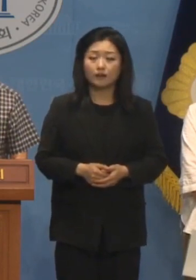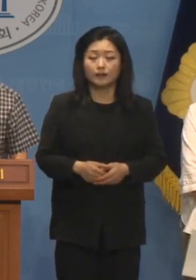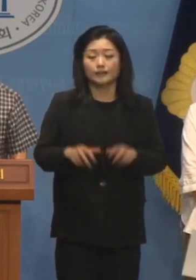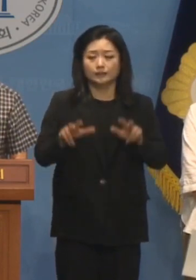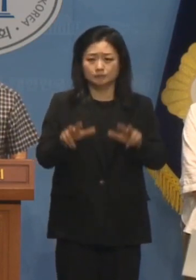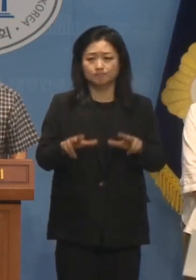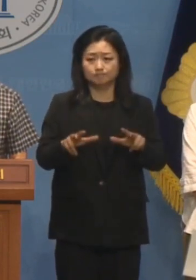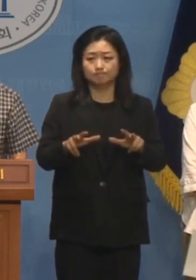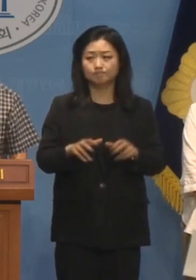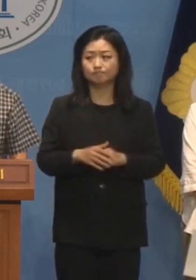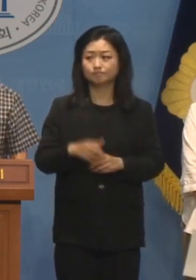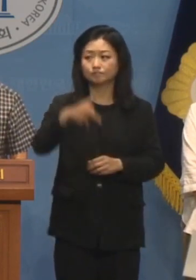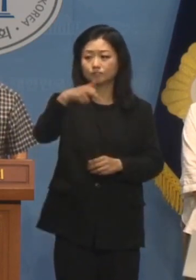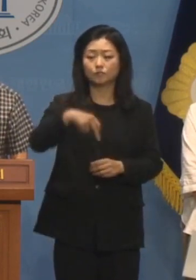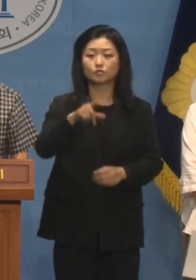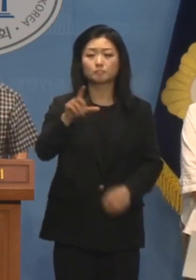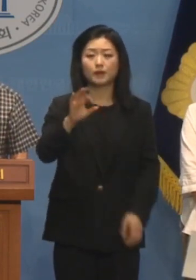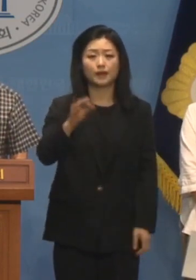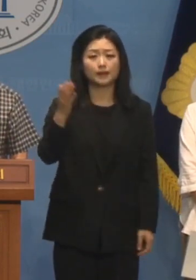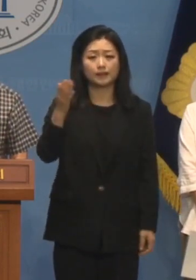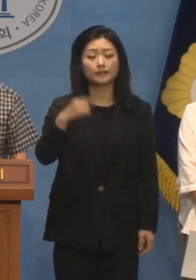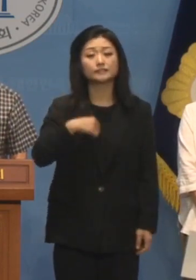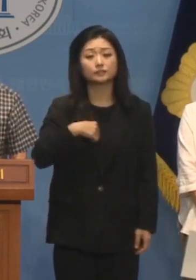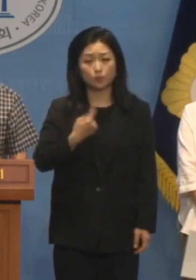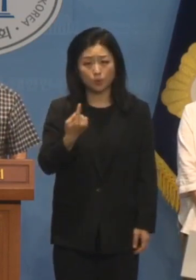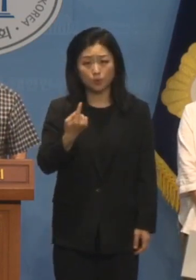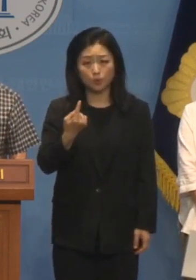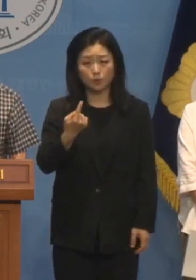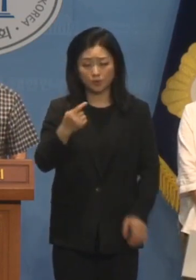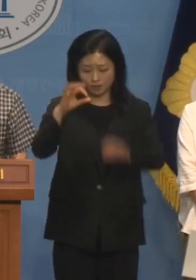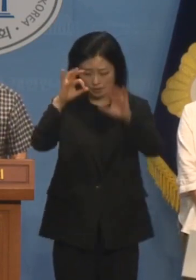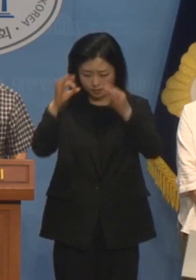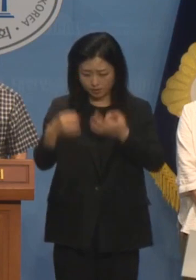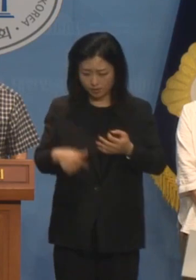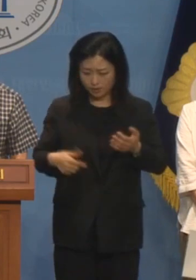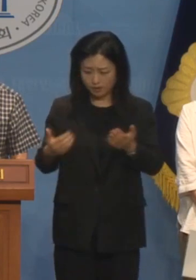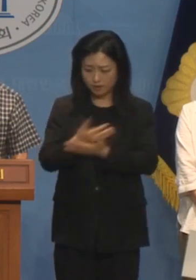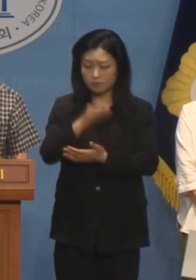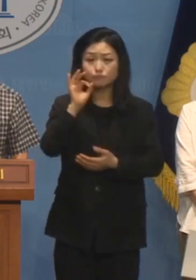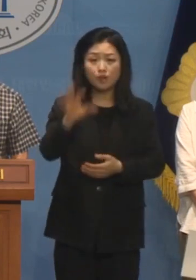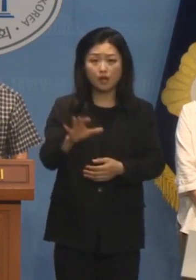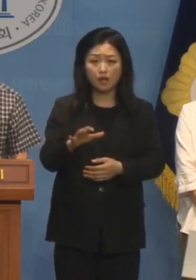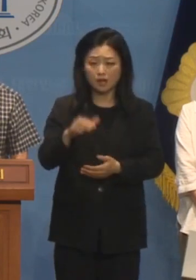이제 쿠팡은 스스로 자정할 능력이 없는 것 같습니다.